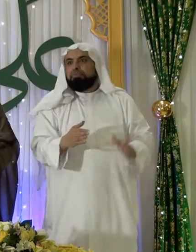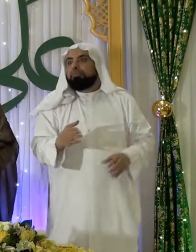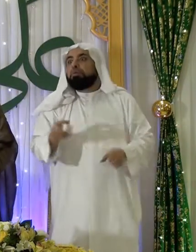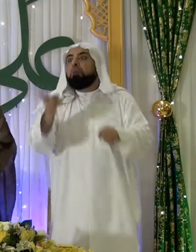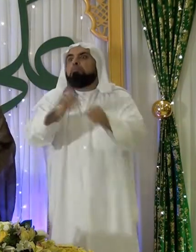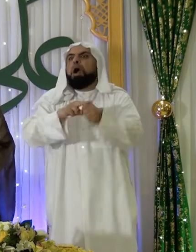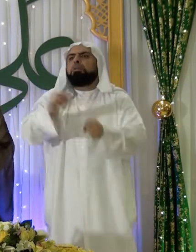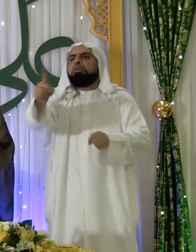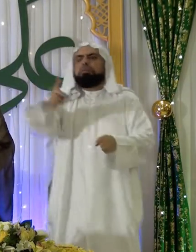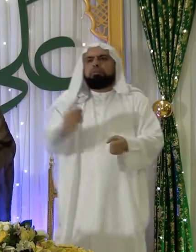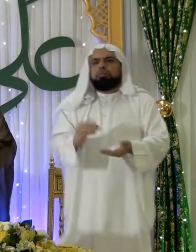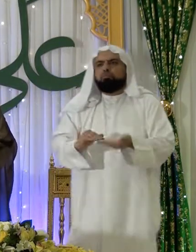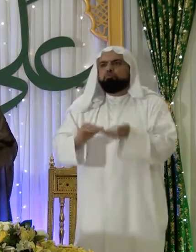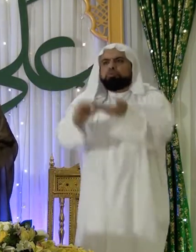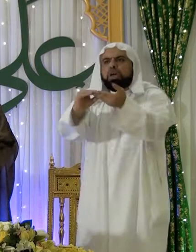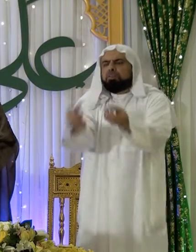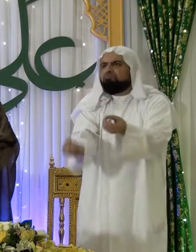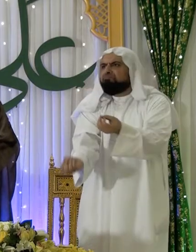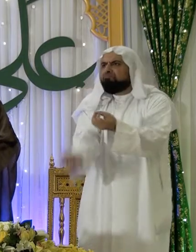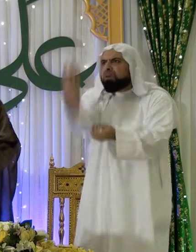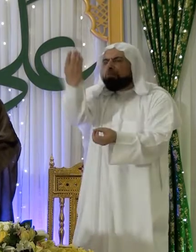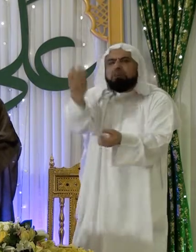رابعا